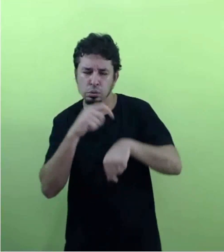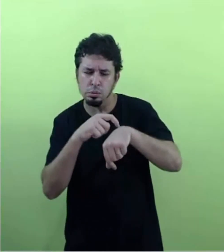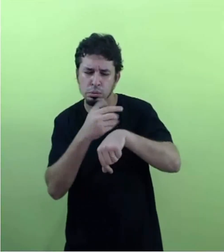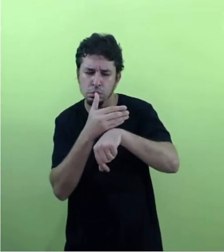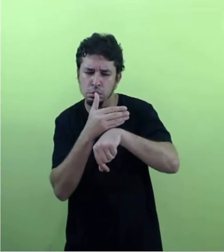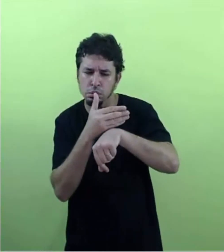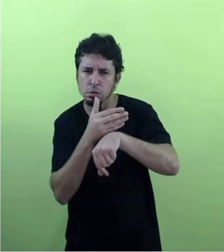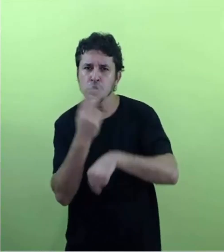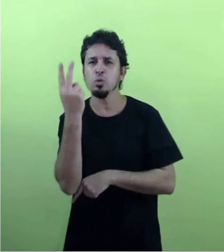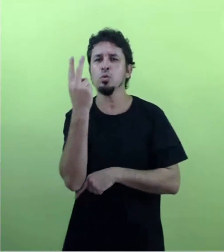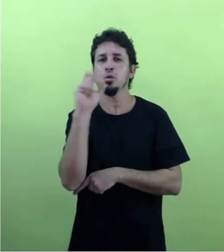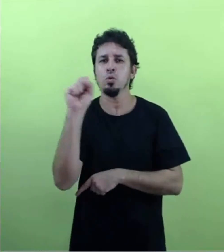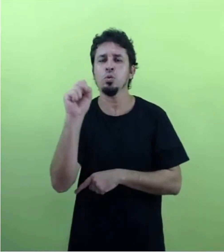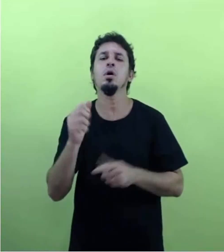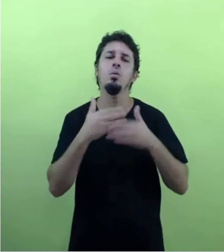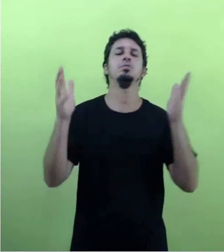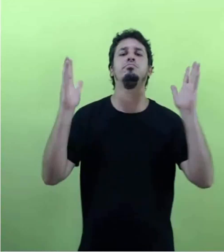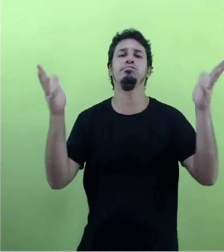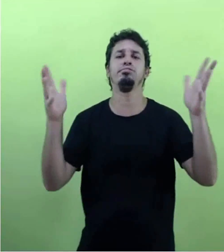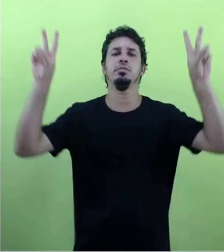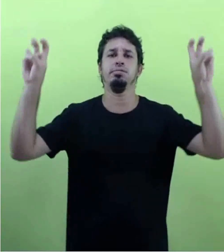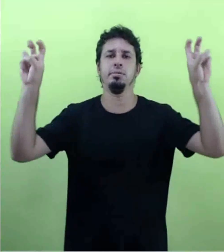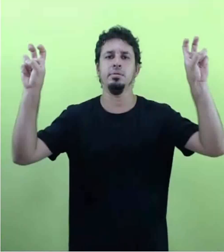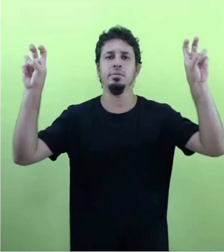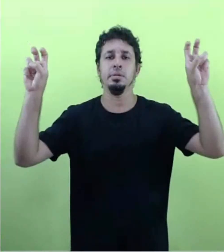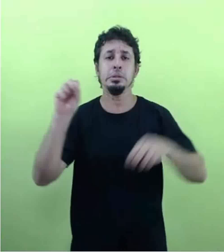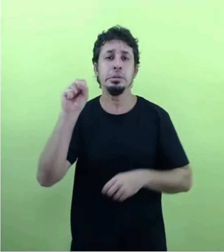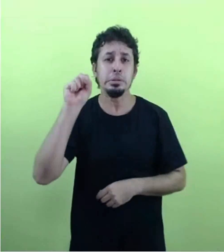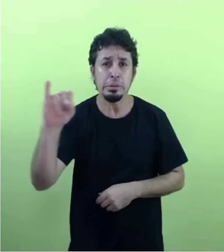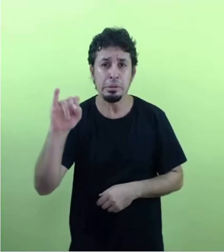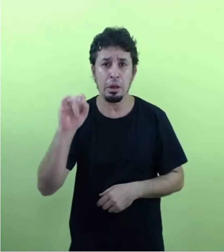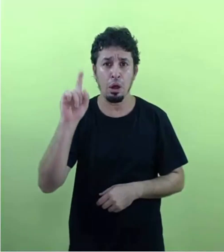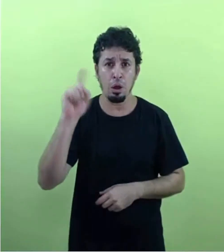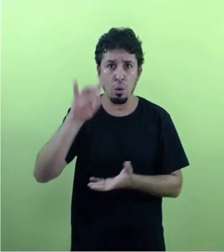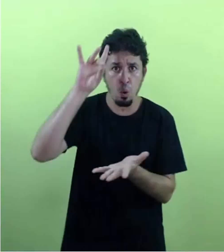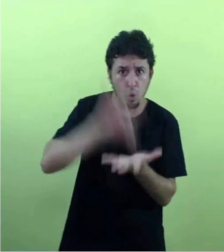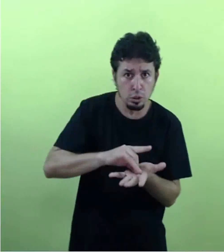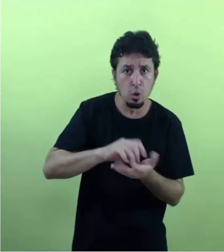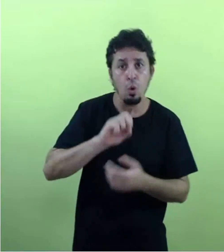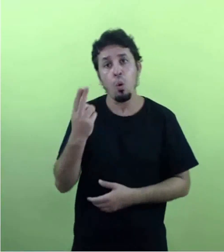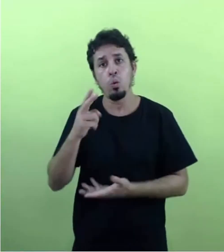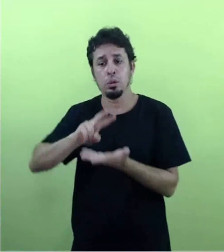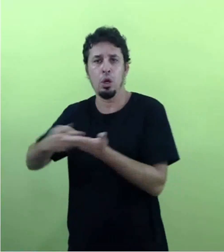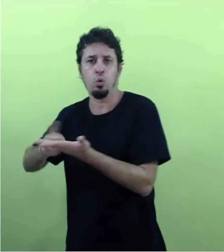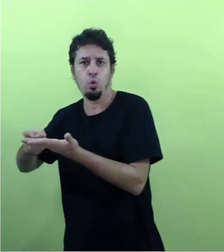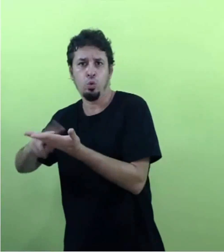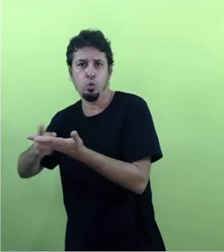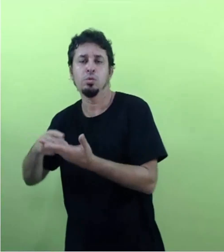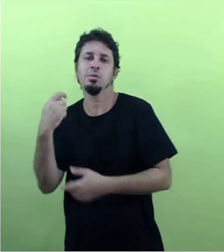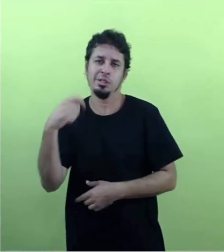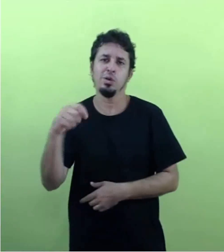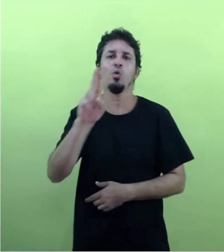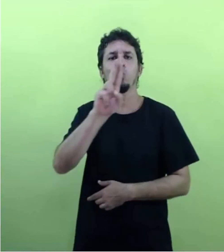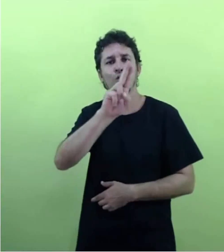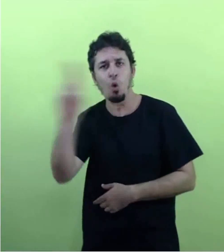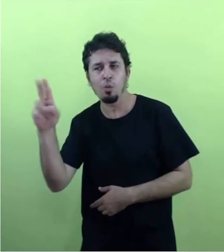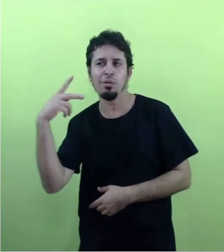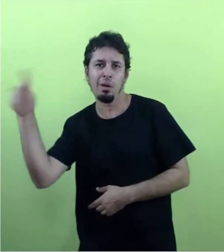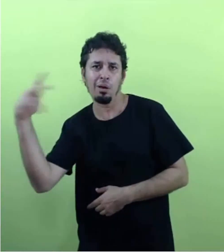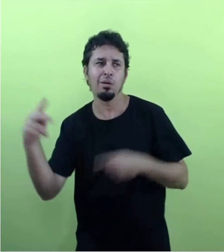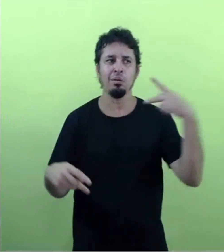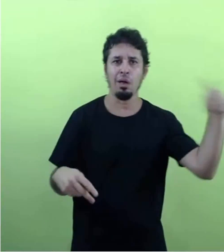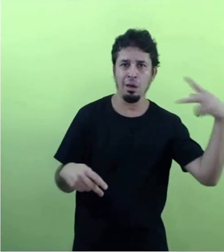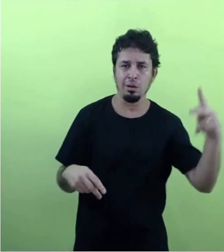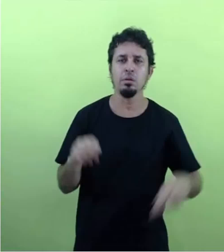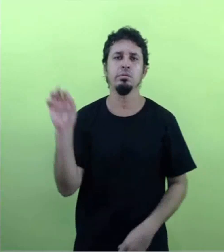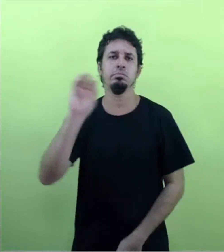e iniciar apresentando o autor, em caso original, ou o tradutor, em caso de tradução. Soletrar o nome